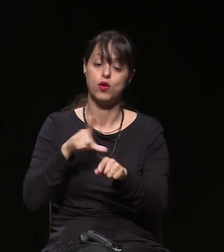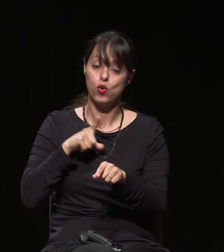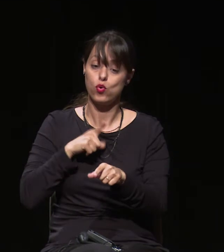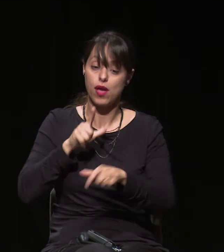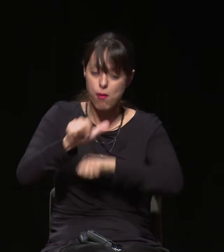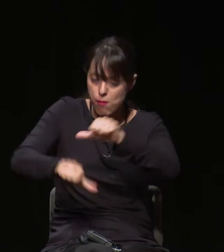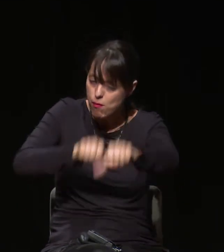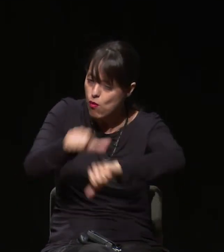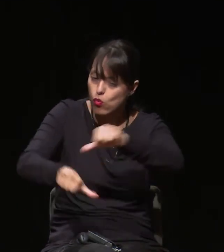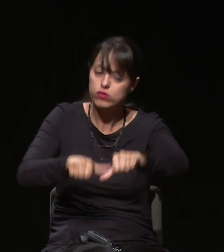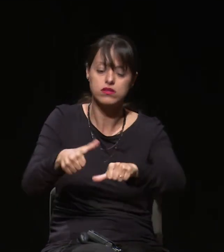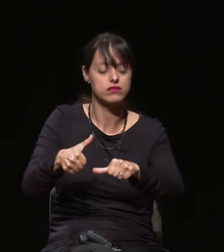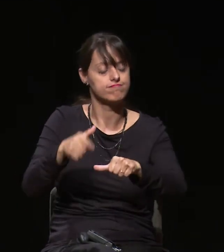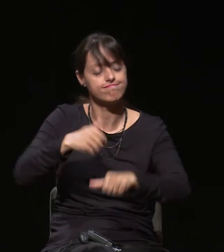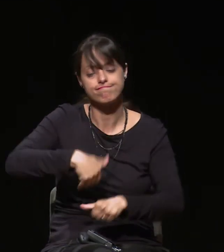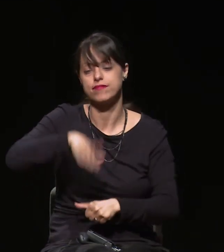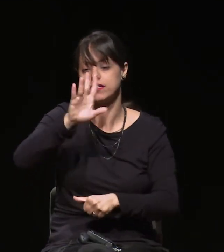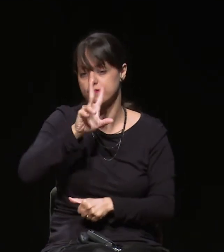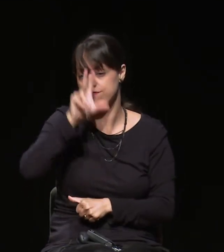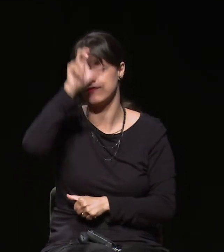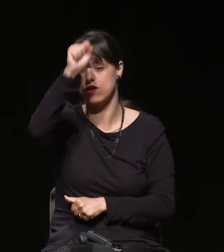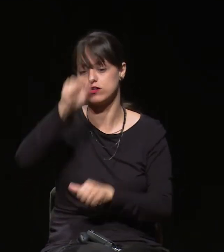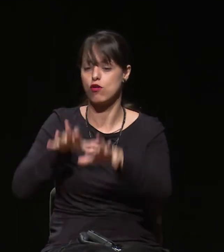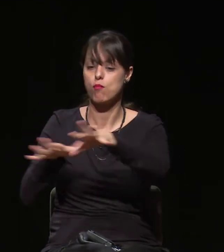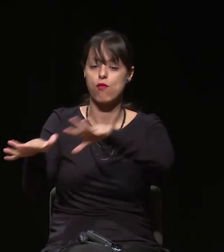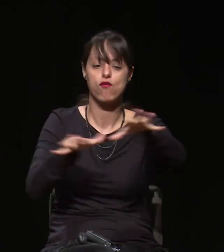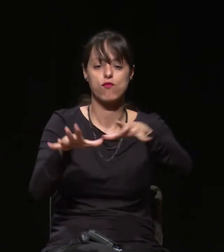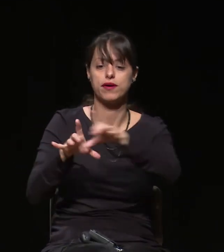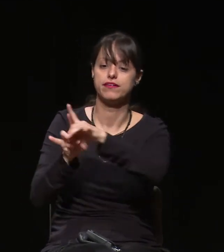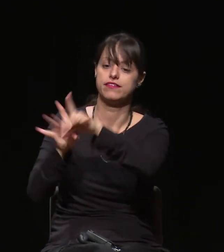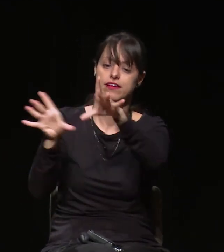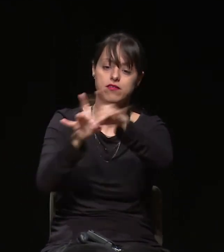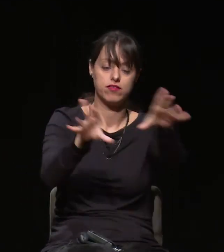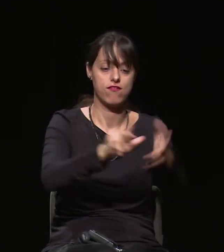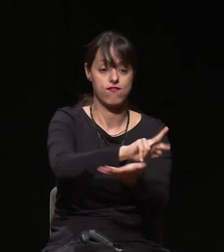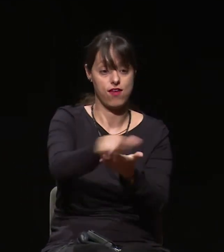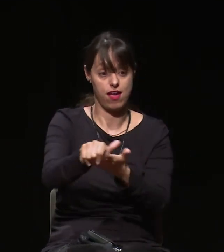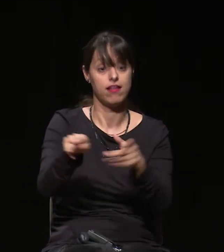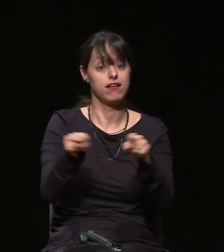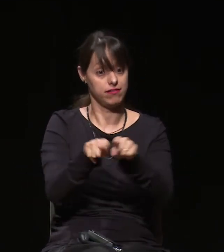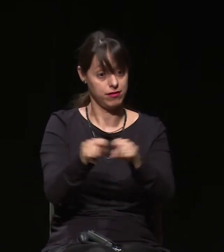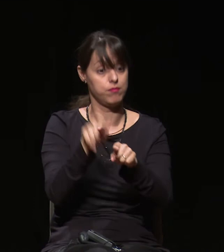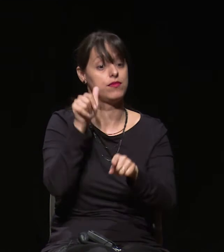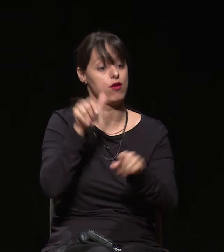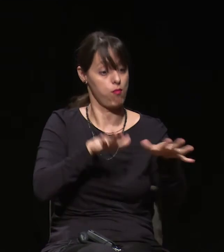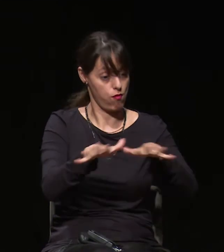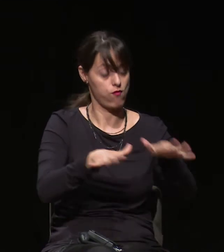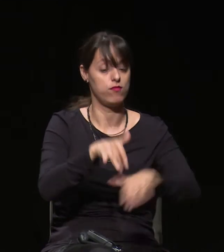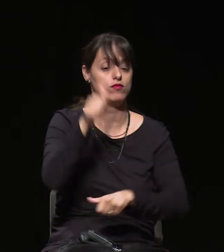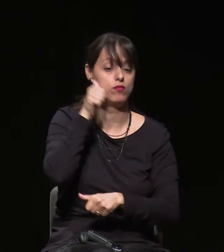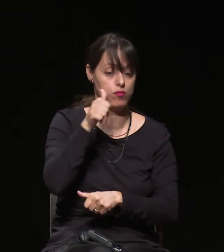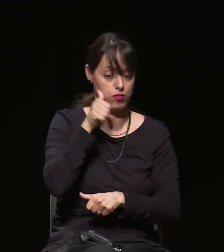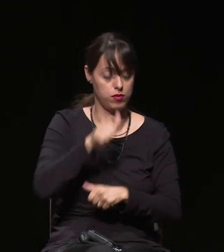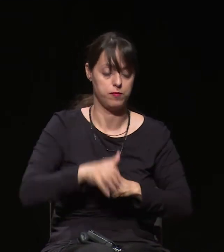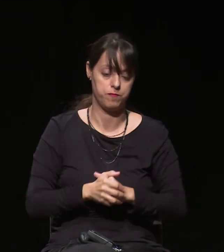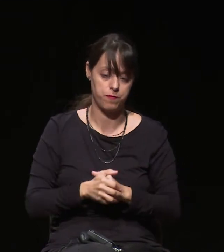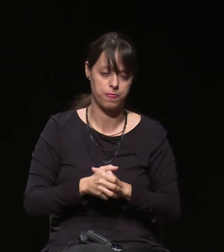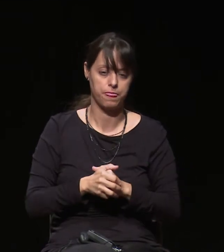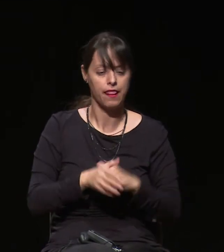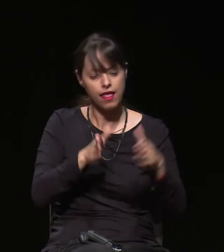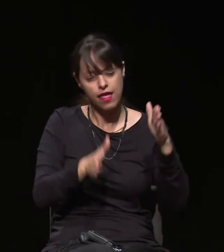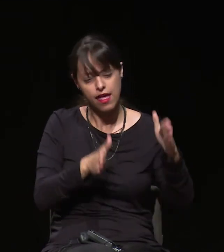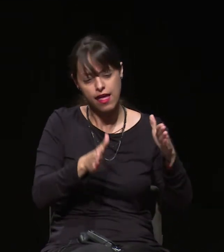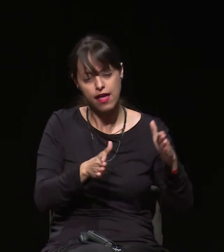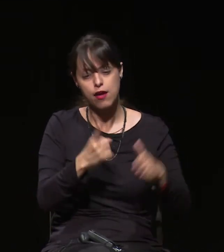participação intensa dos vários movimentos libertários, entre os quais o feminismo, já os anos 80 e